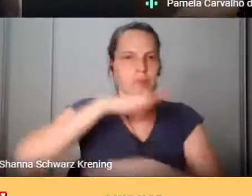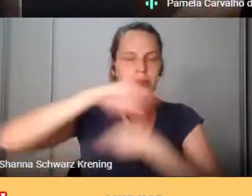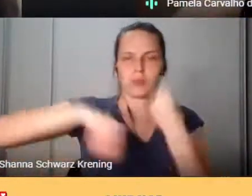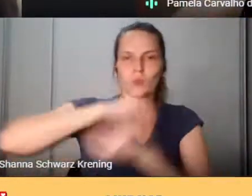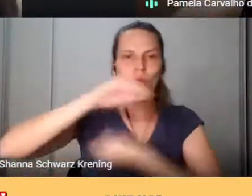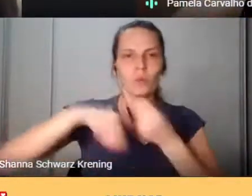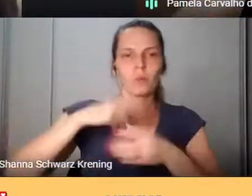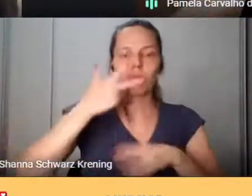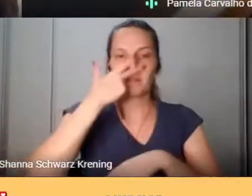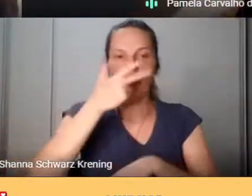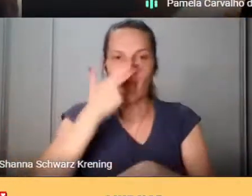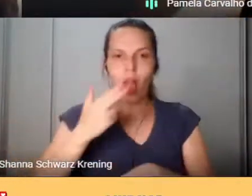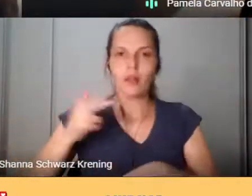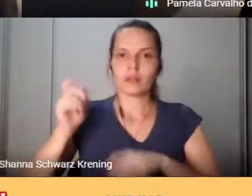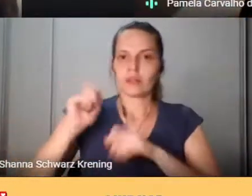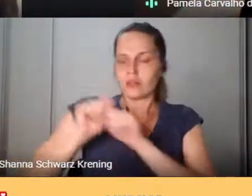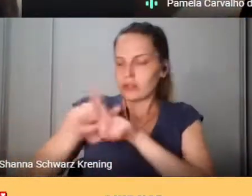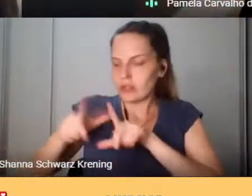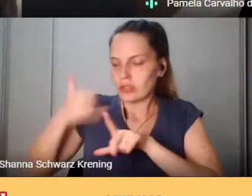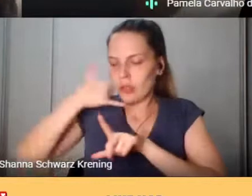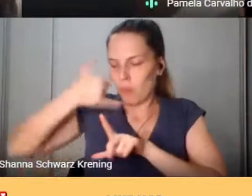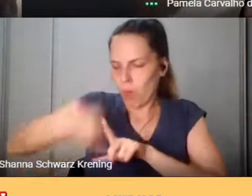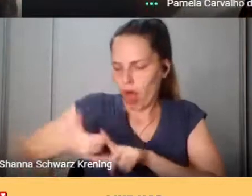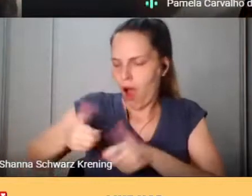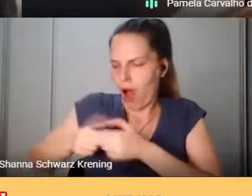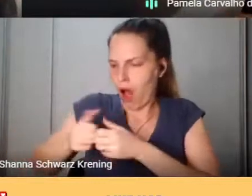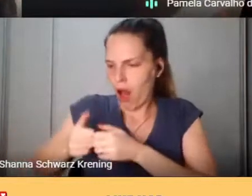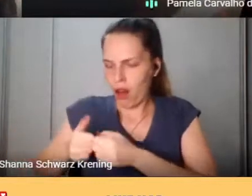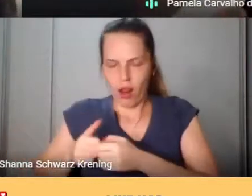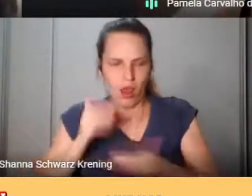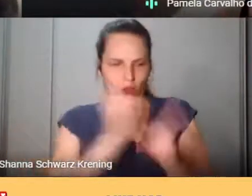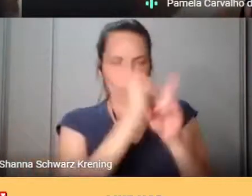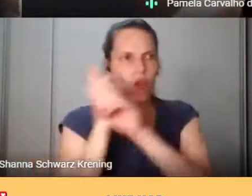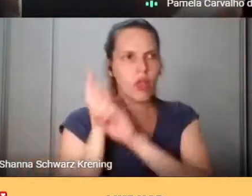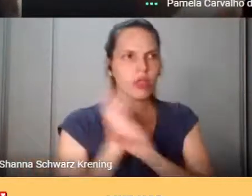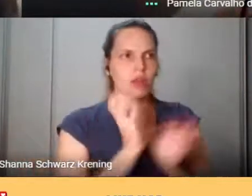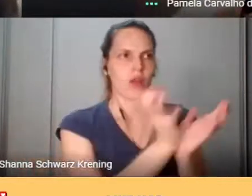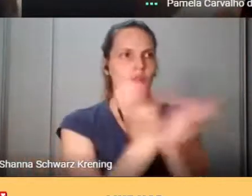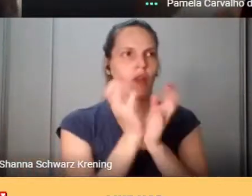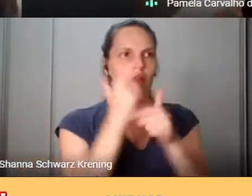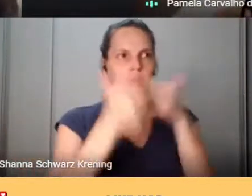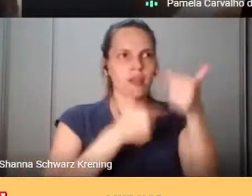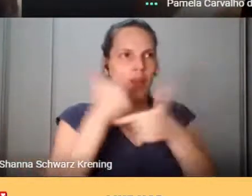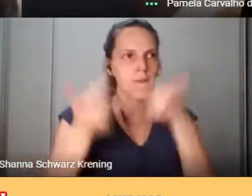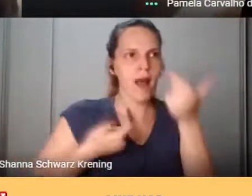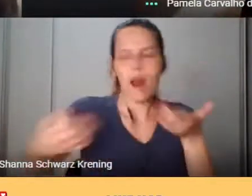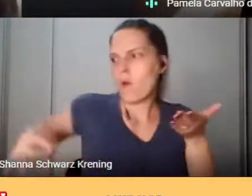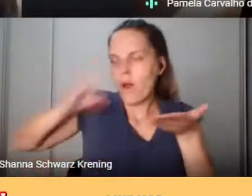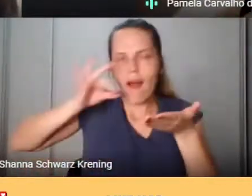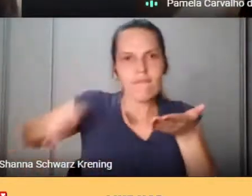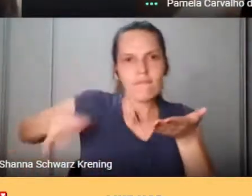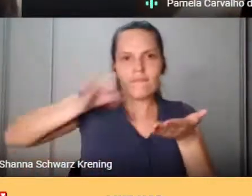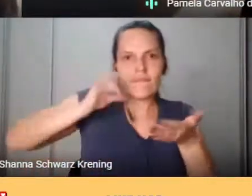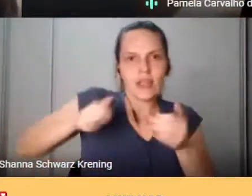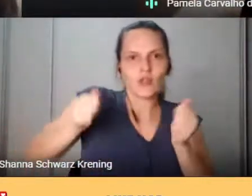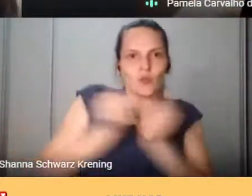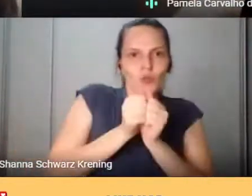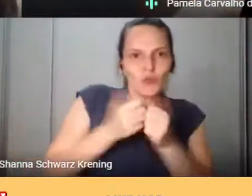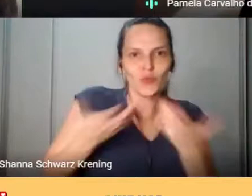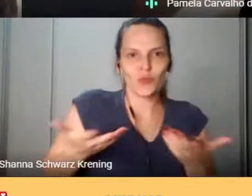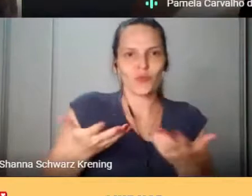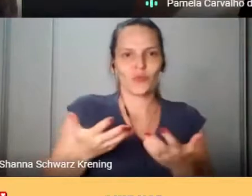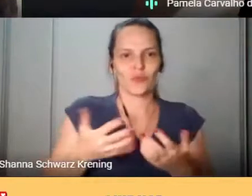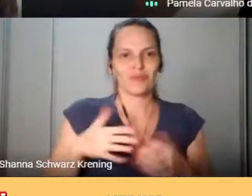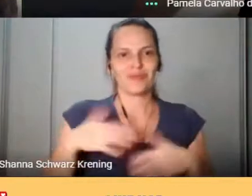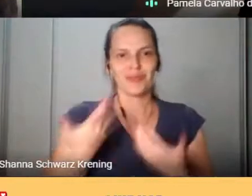para encontrar os colegas de trabalho, e aí eu já tomo café, e não tem mais uma né? Tu gosta de chamar de